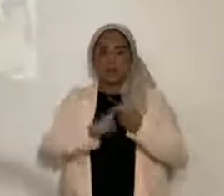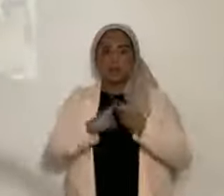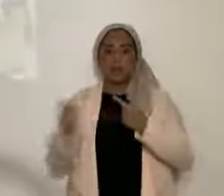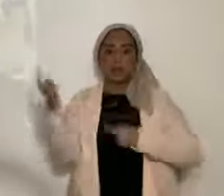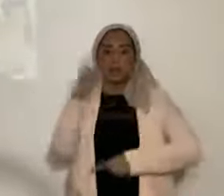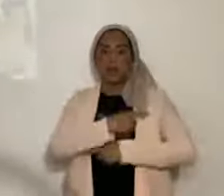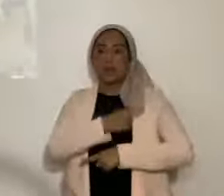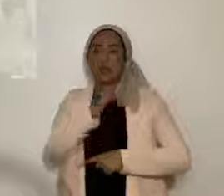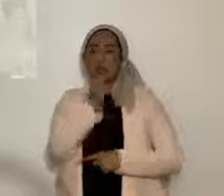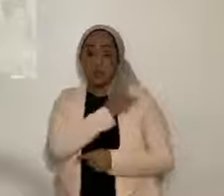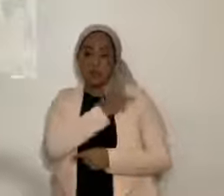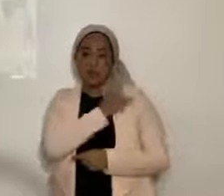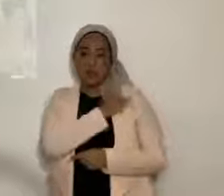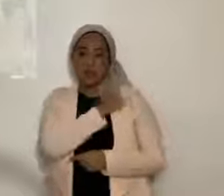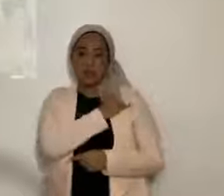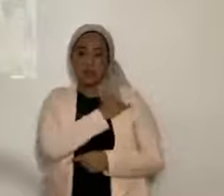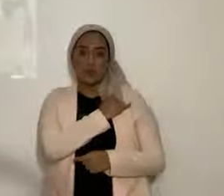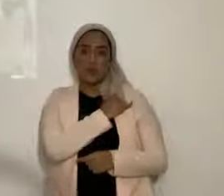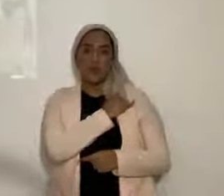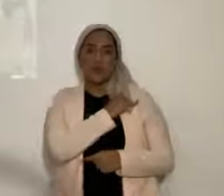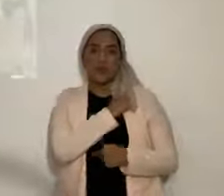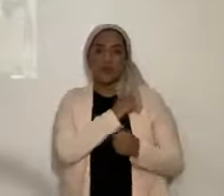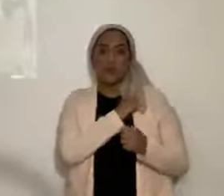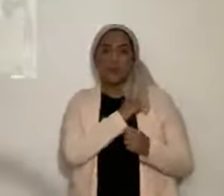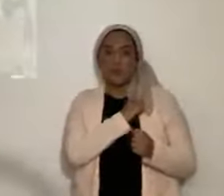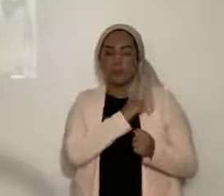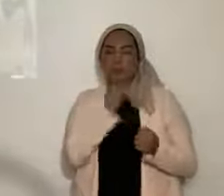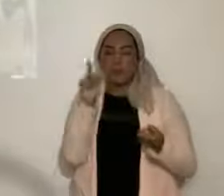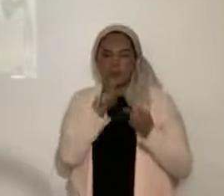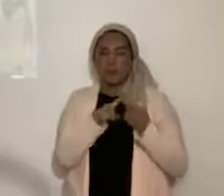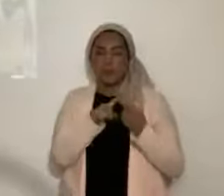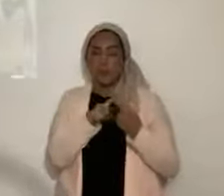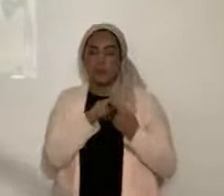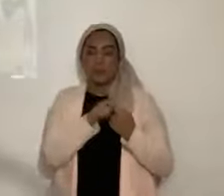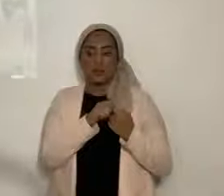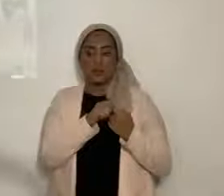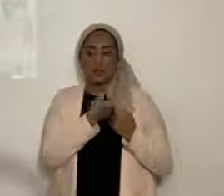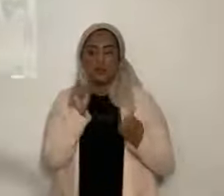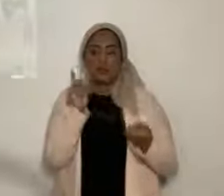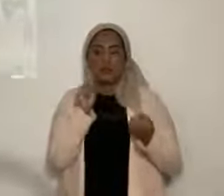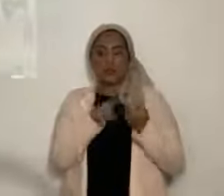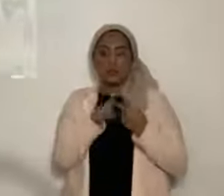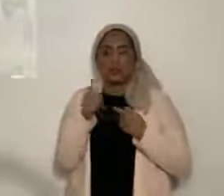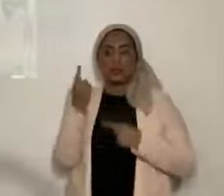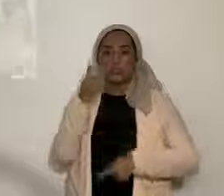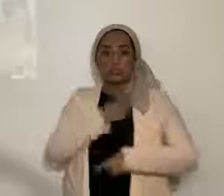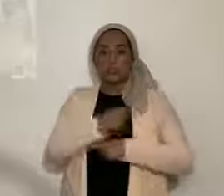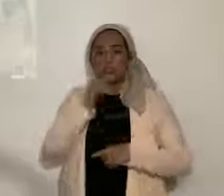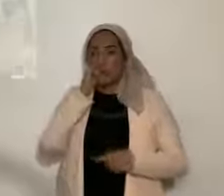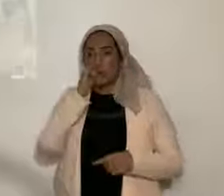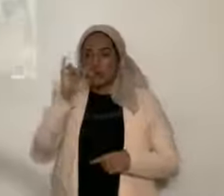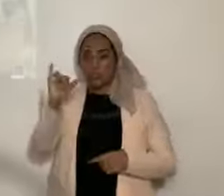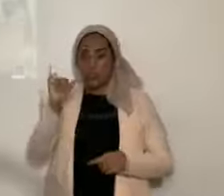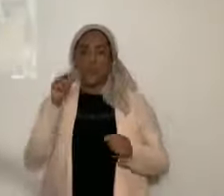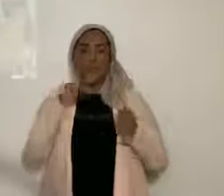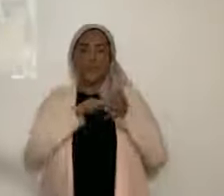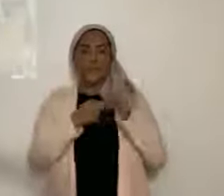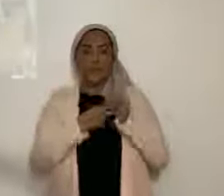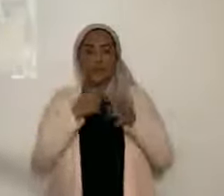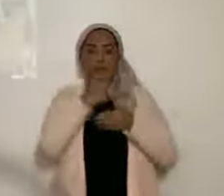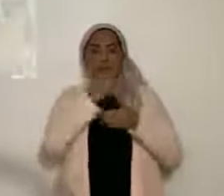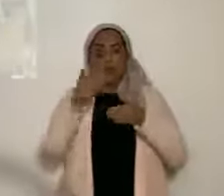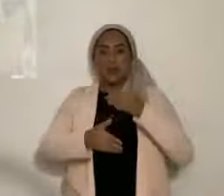Kippur, pero hasta Yom Kippur es el perdón, pero hasta Yom Teruah significa la